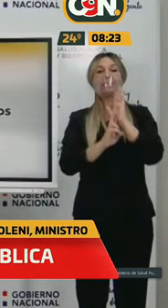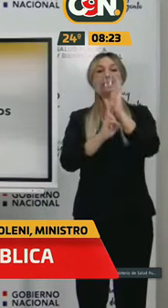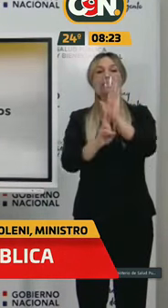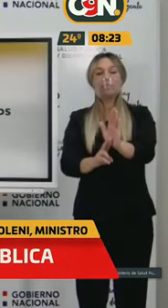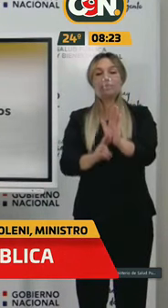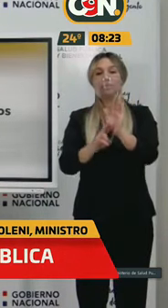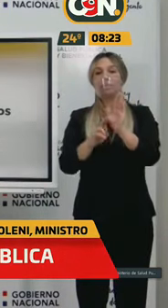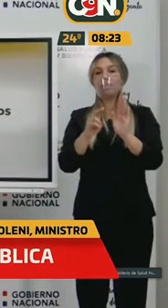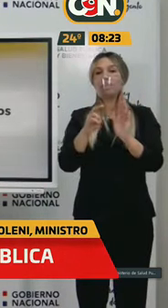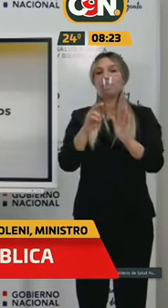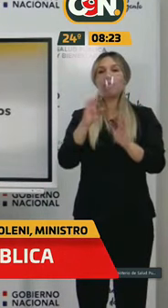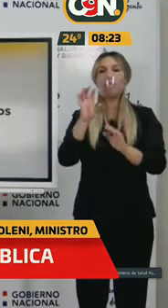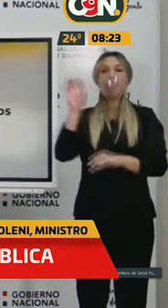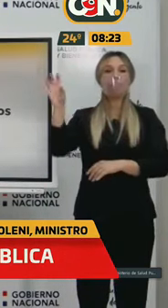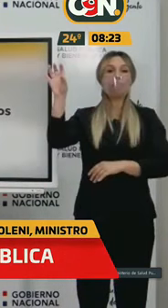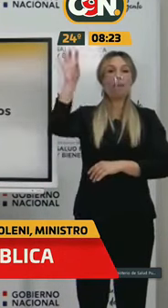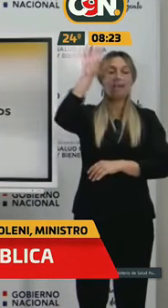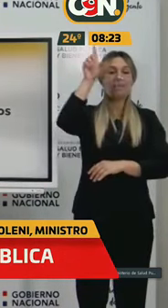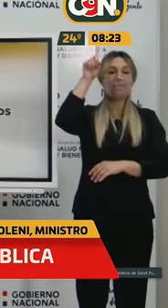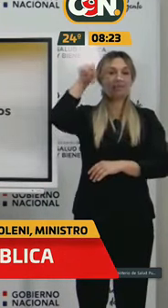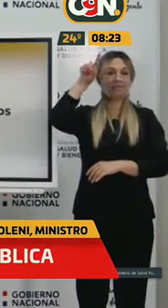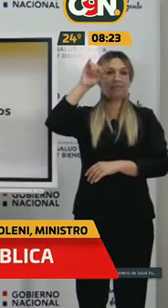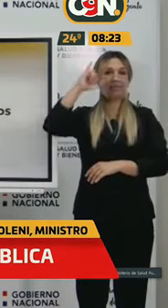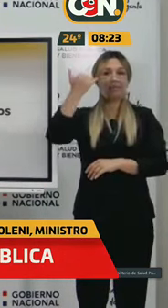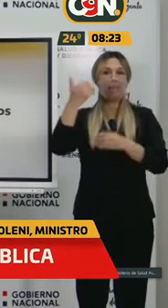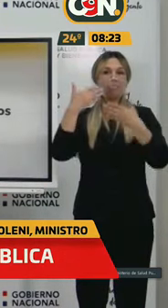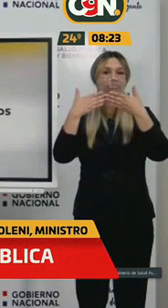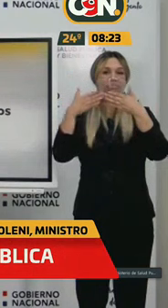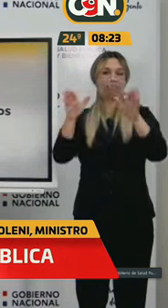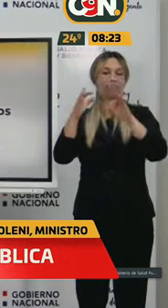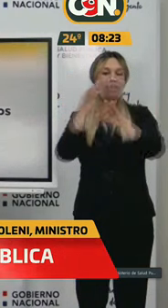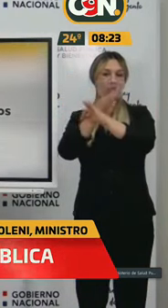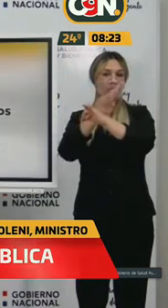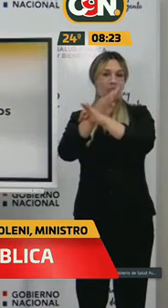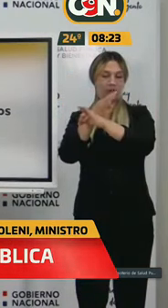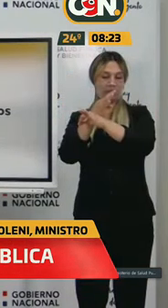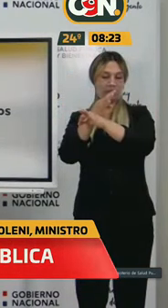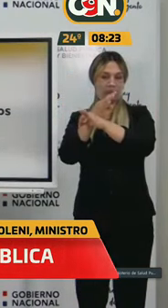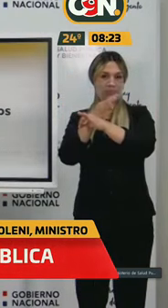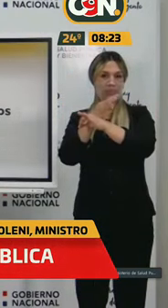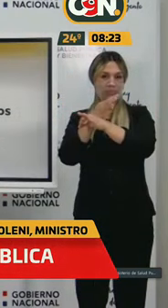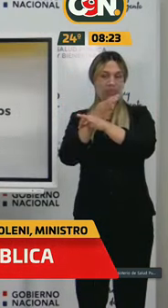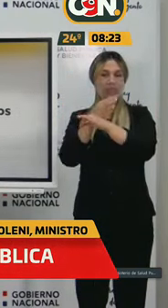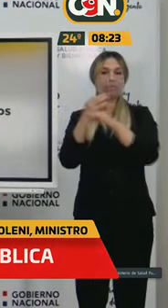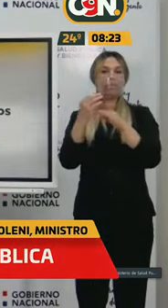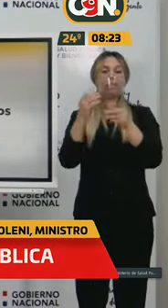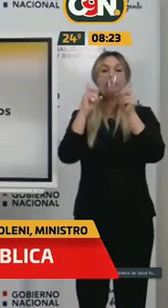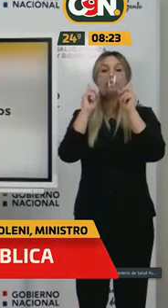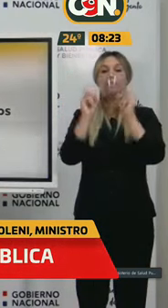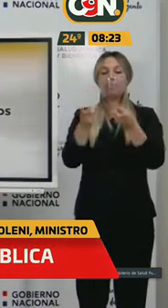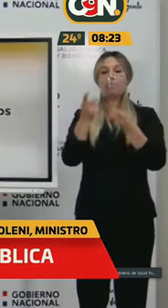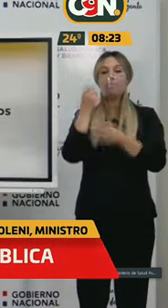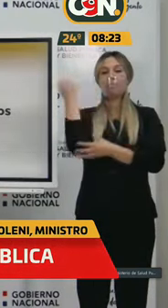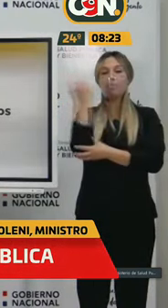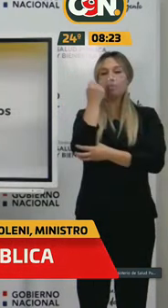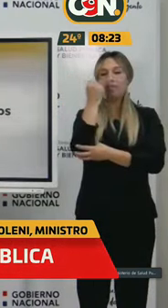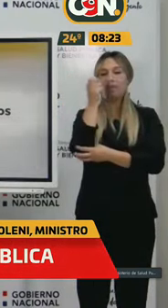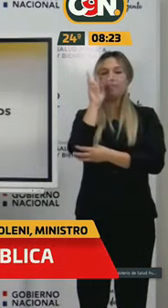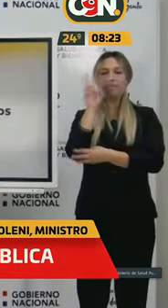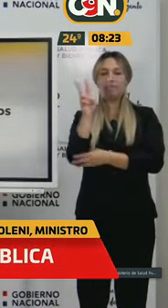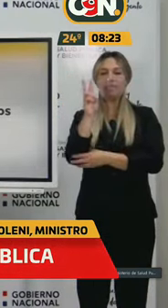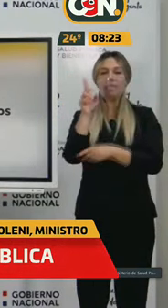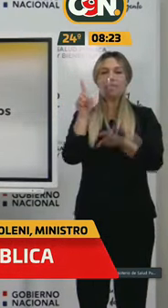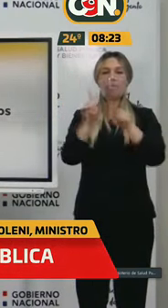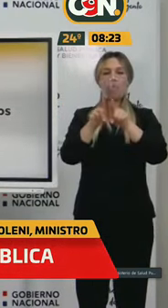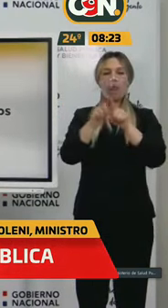aquellos países que han mantenido abiertas las escuelas. También hay que juzgar en el balance